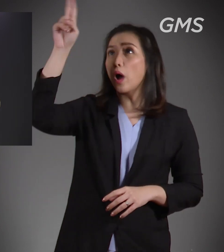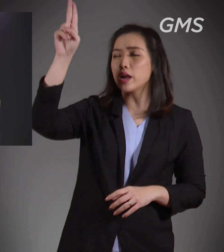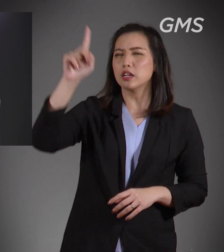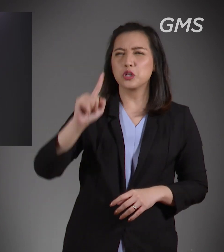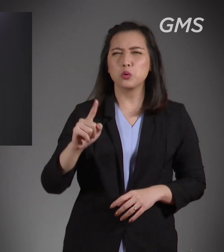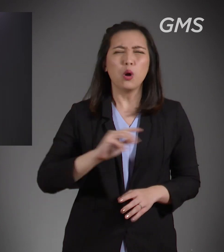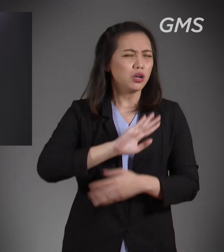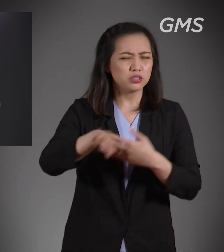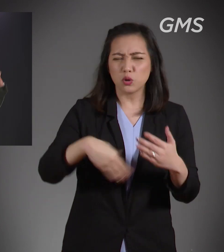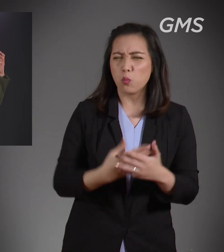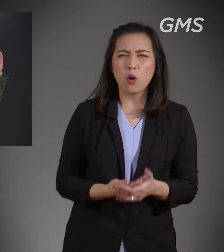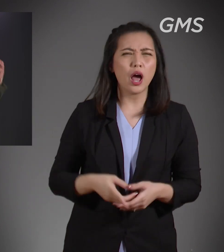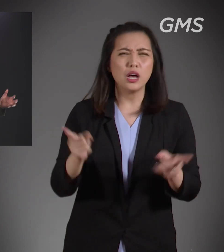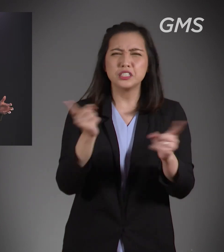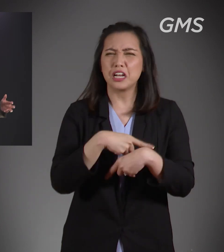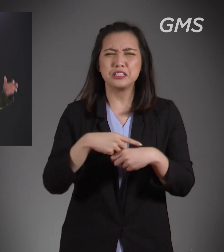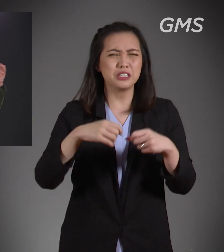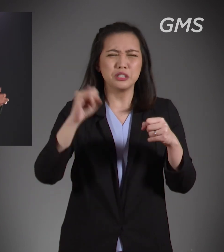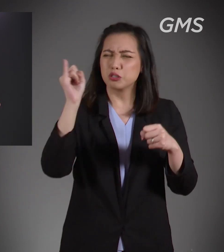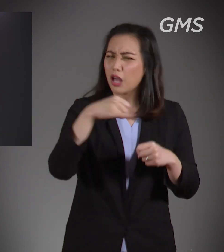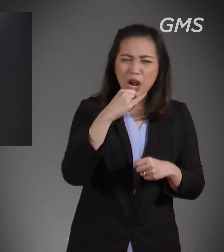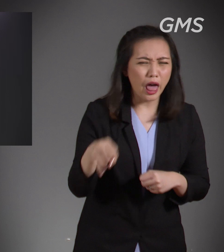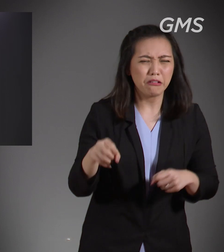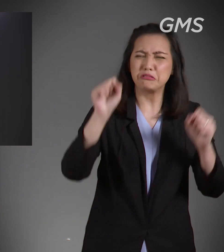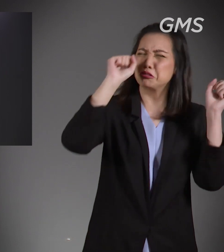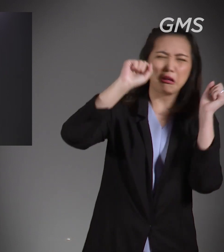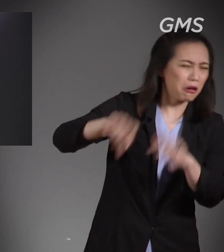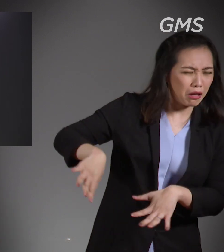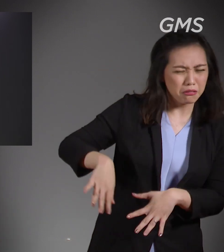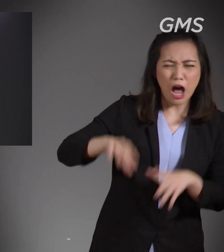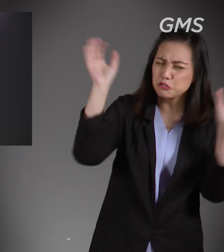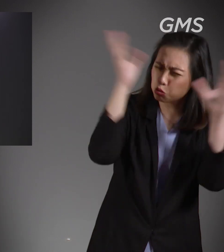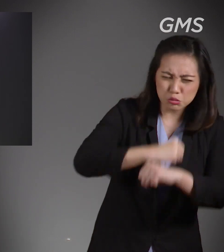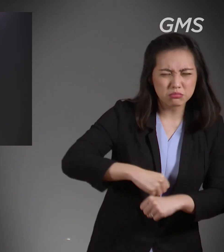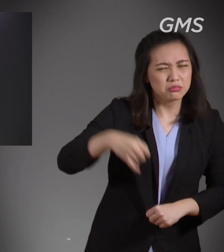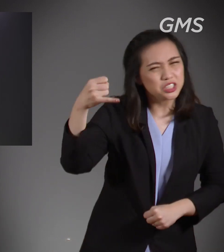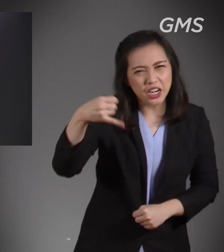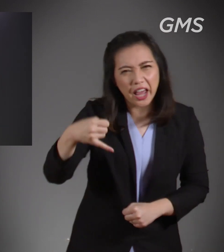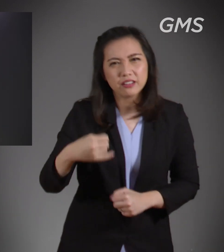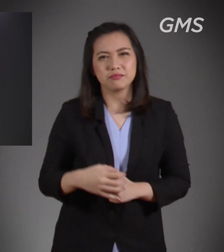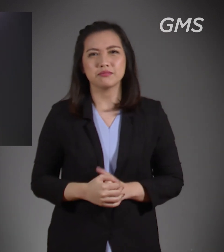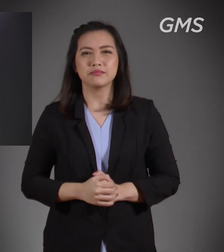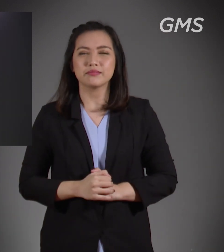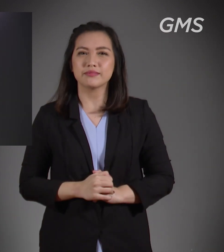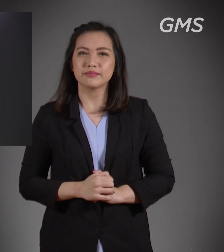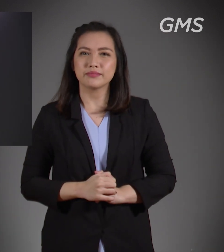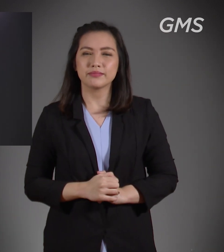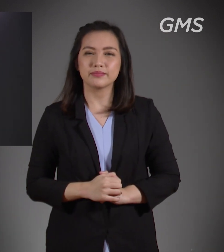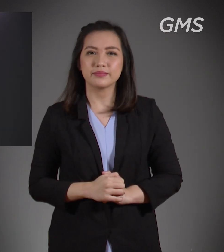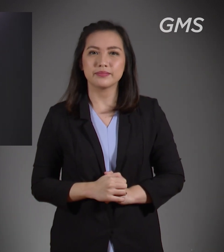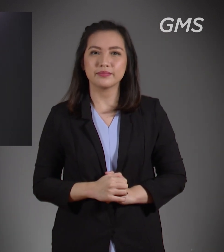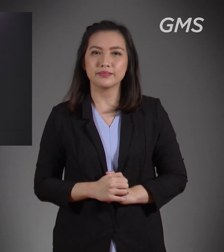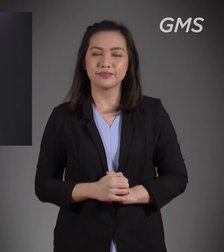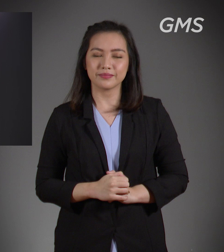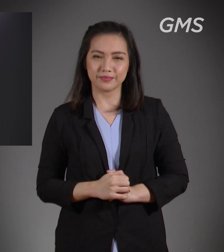bagus, yang benar, semuanya jadi salah, basi, dan merugikan. Belum lagi